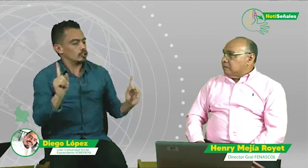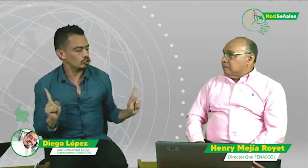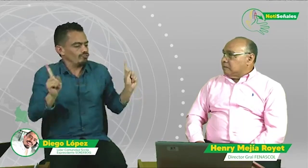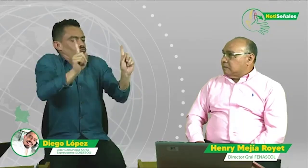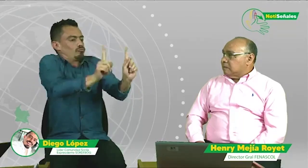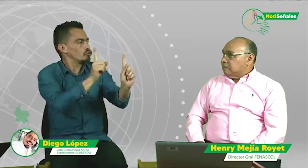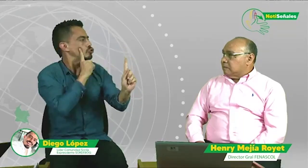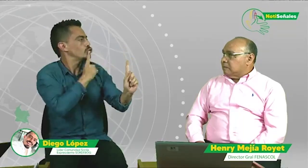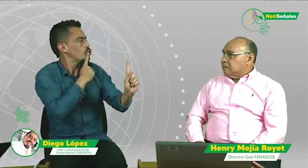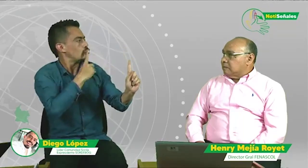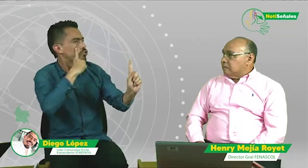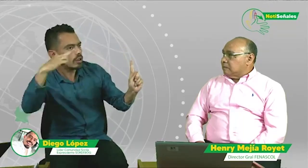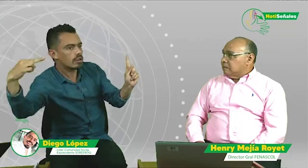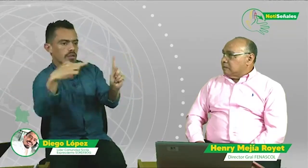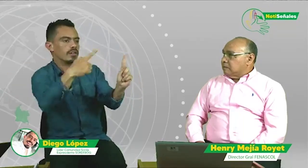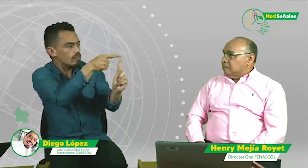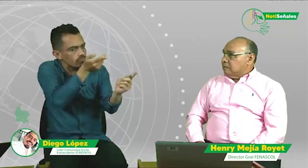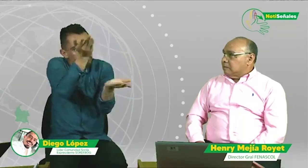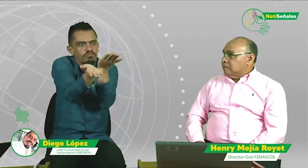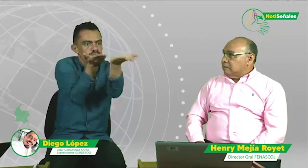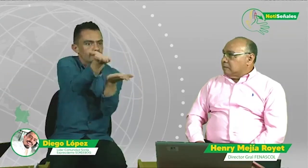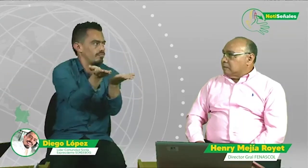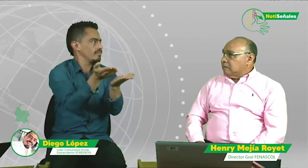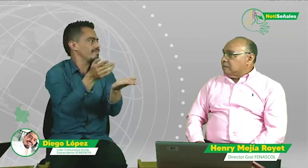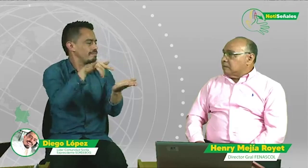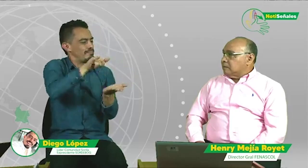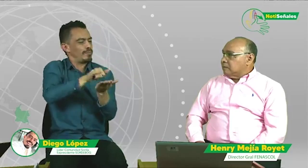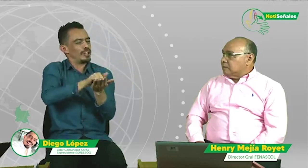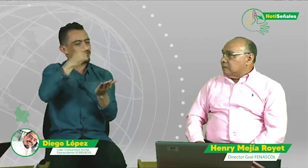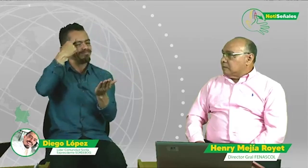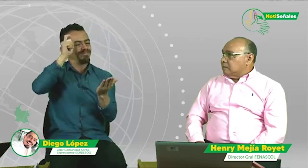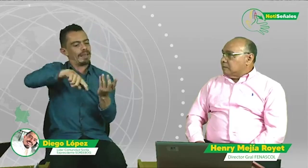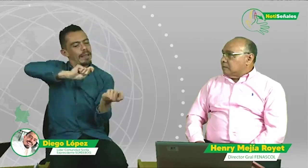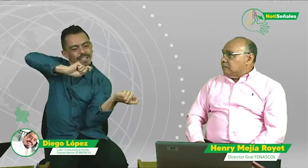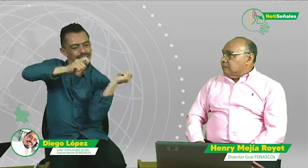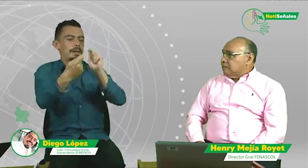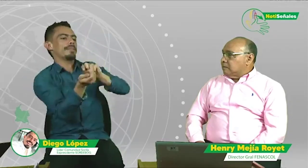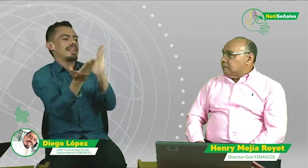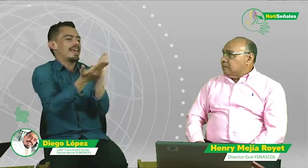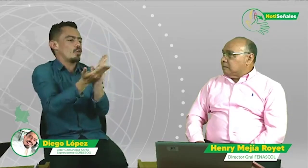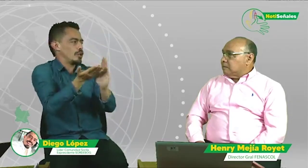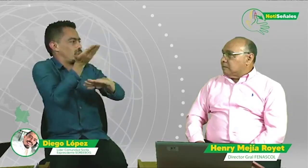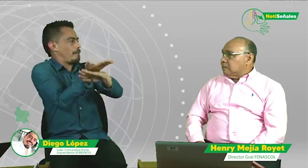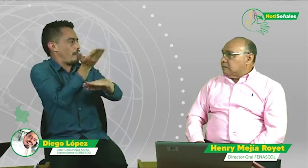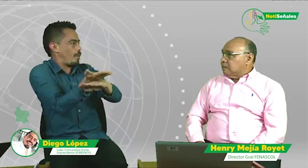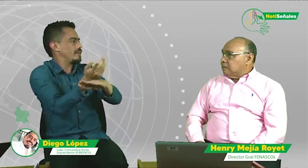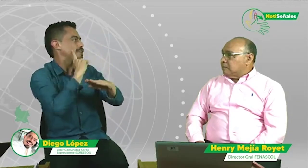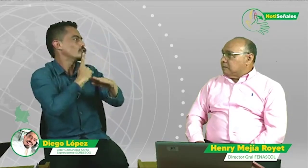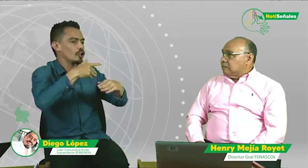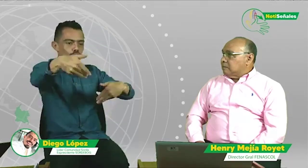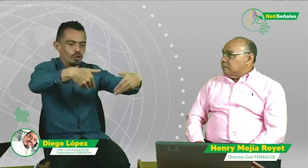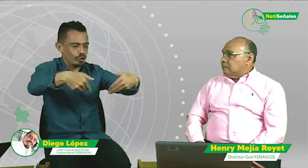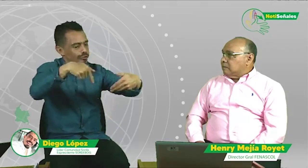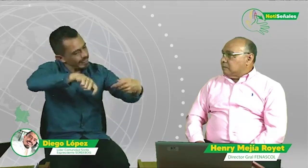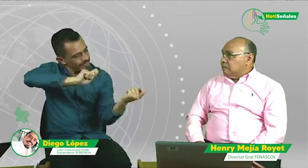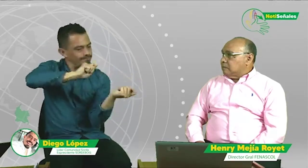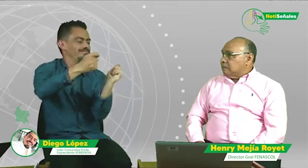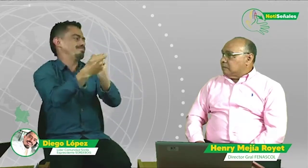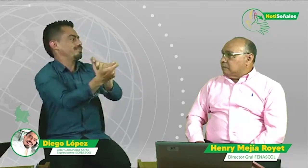cualidades, que conoce todos los indicadores y que lo puede hacer a sí mismo. Entonces, por eso esta idea de replantear la oferta